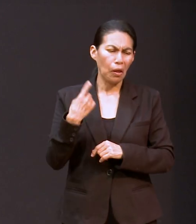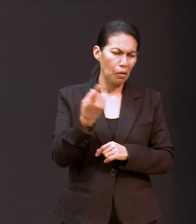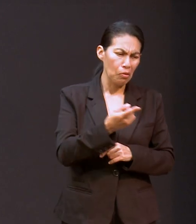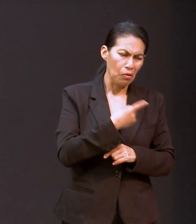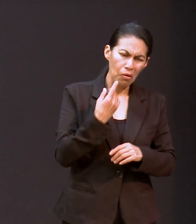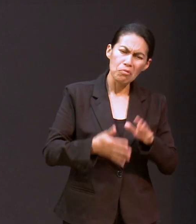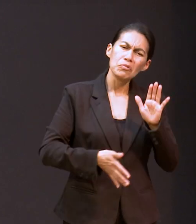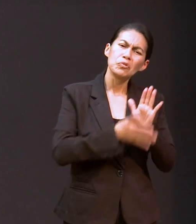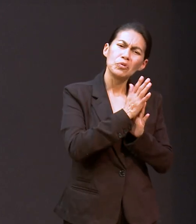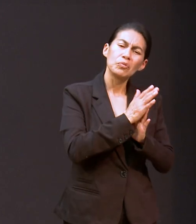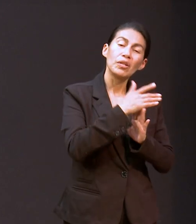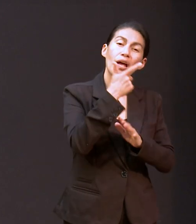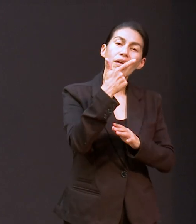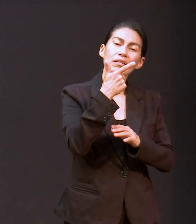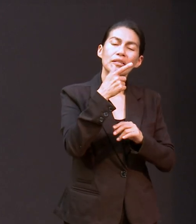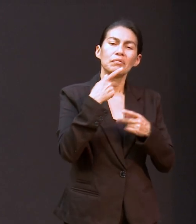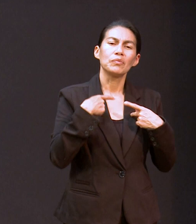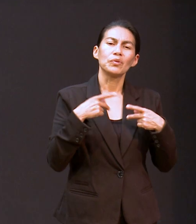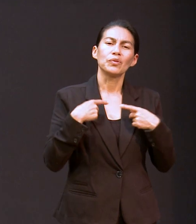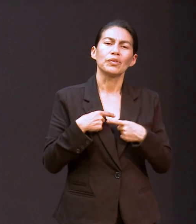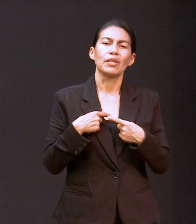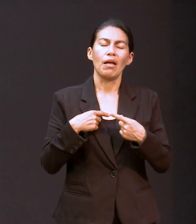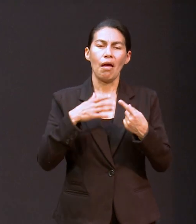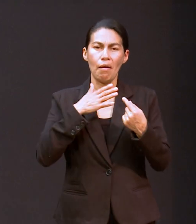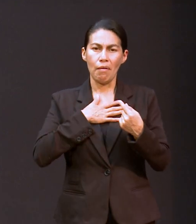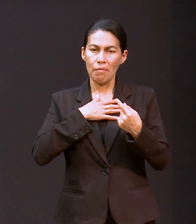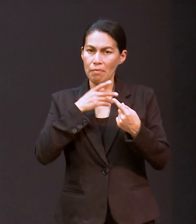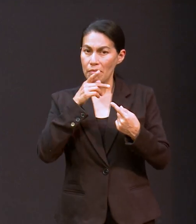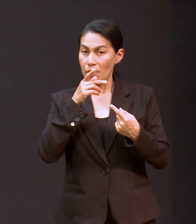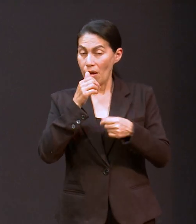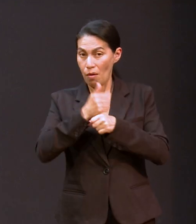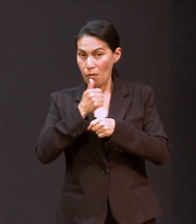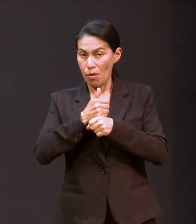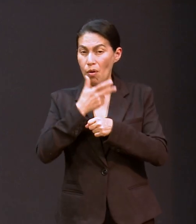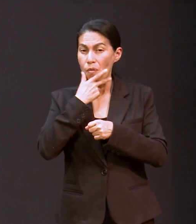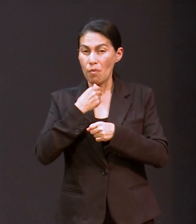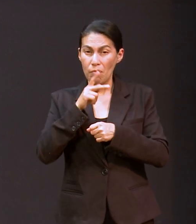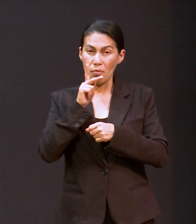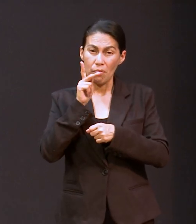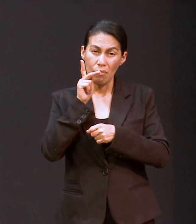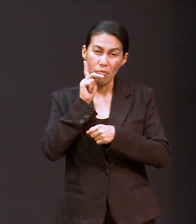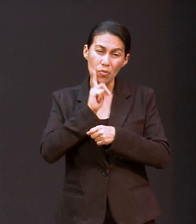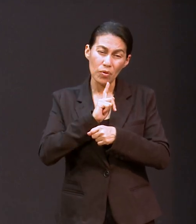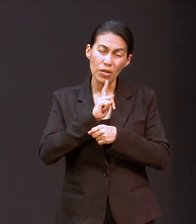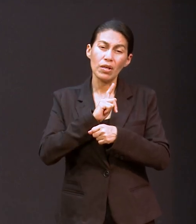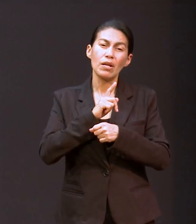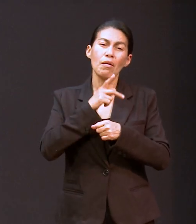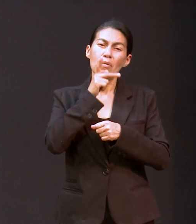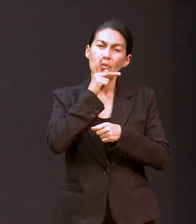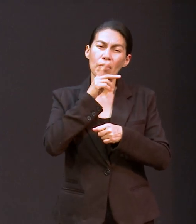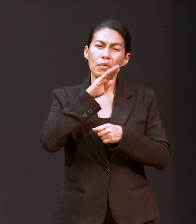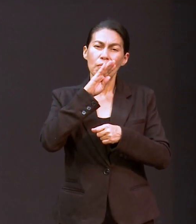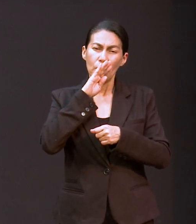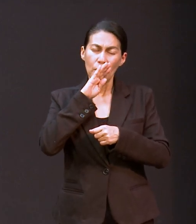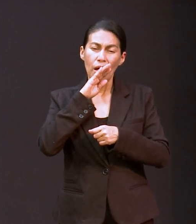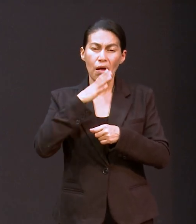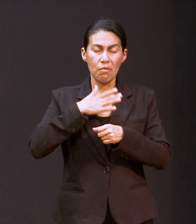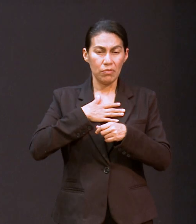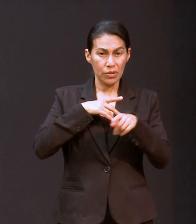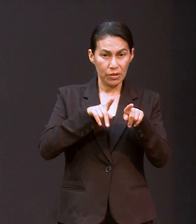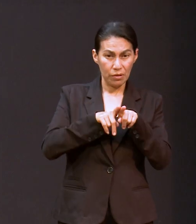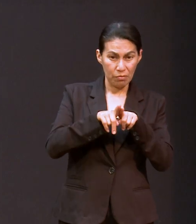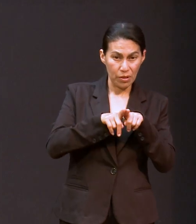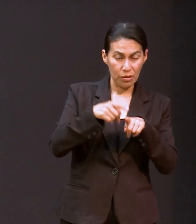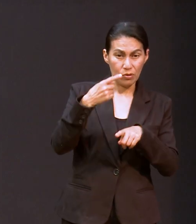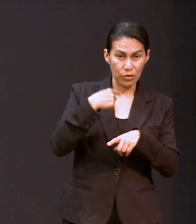se la y y pudimos todo salir los siete mis abuelos mis padres mis hermanos todos salimos para Costa Rica